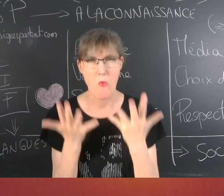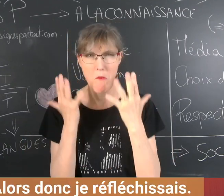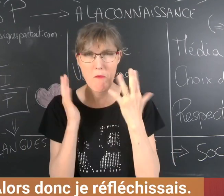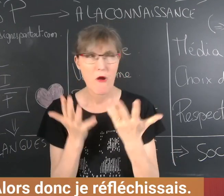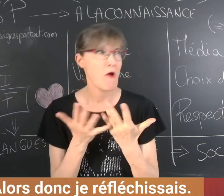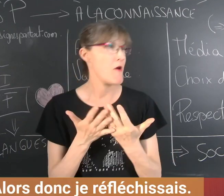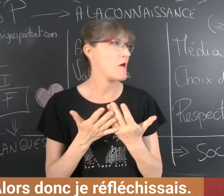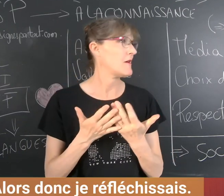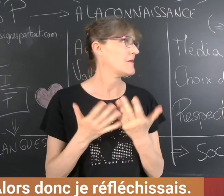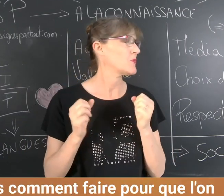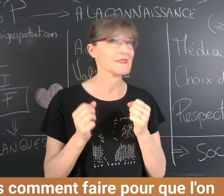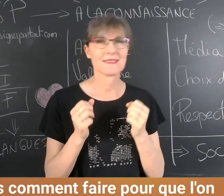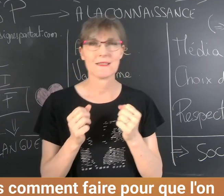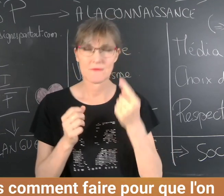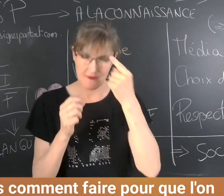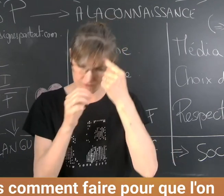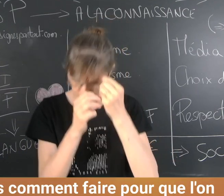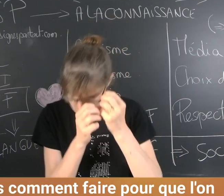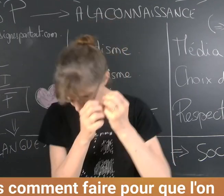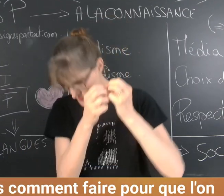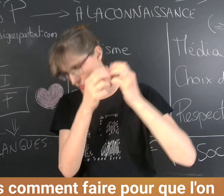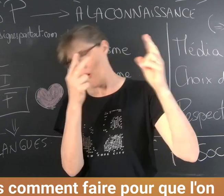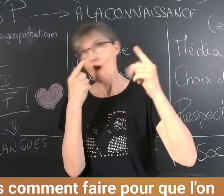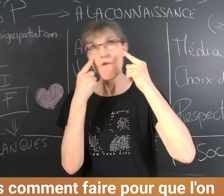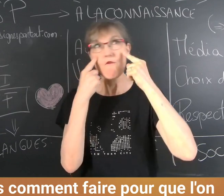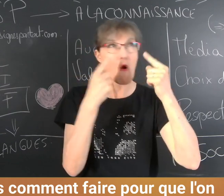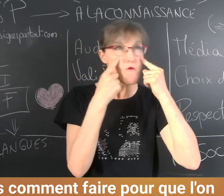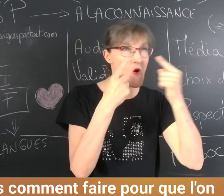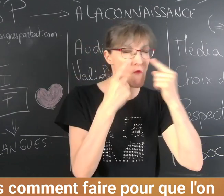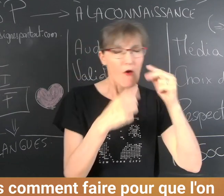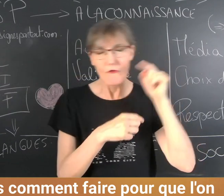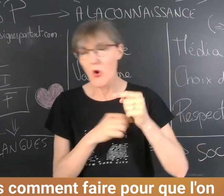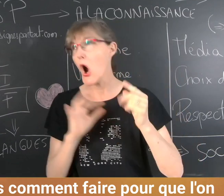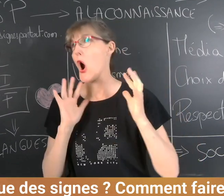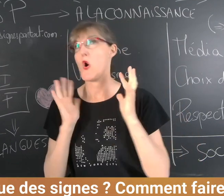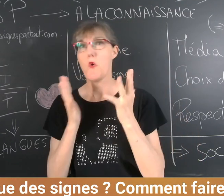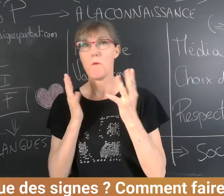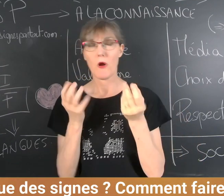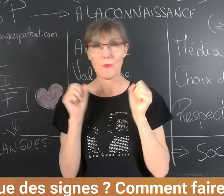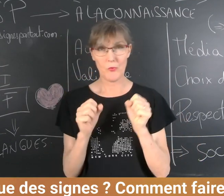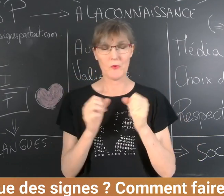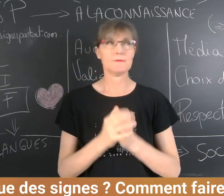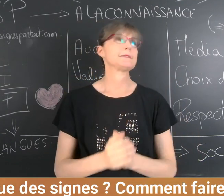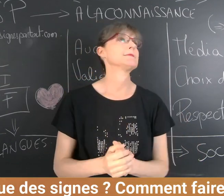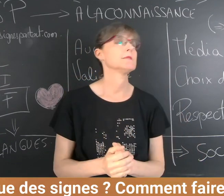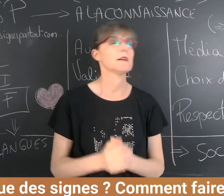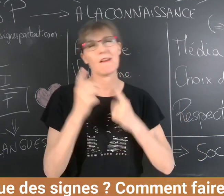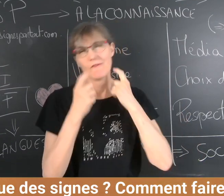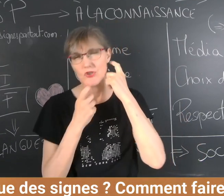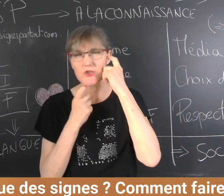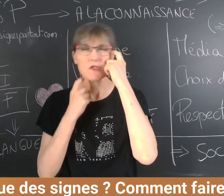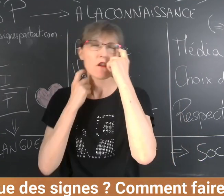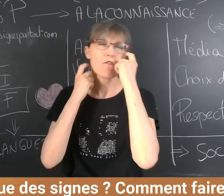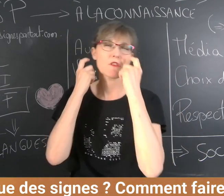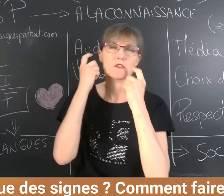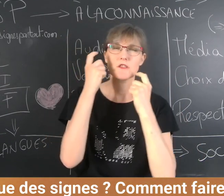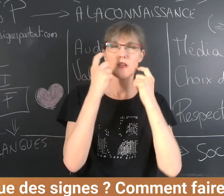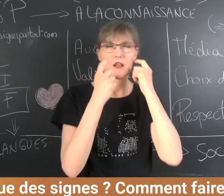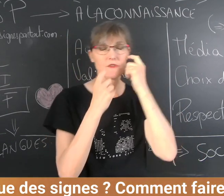Alors donc je réfléchissais, mais comment faire pour que on voit la langue des signes? Comment faire? J'ai